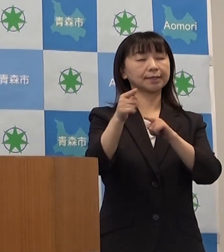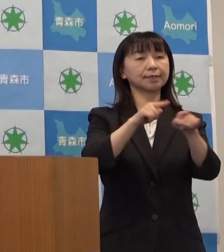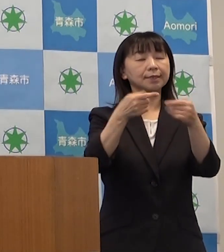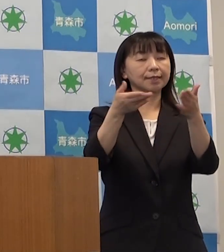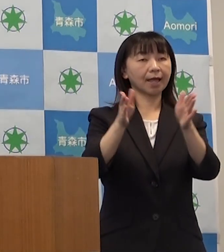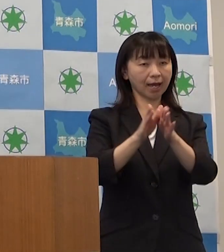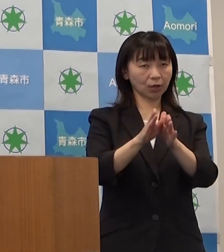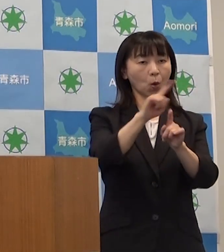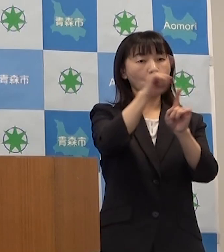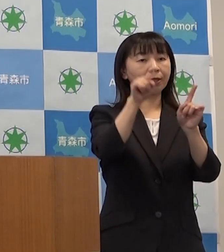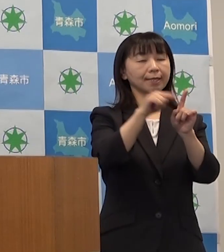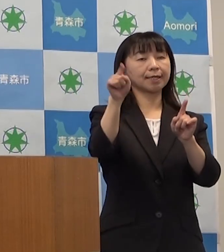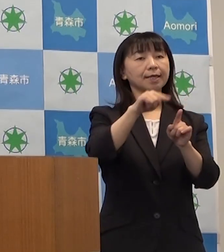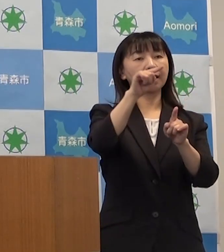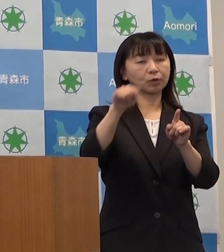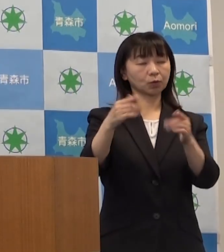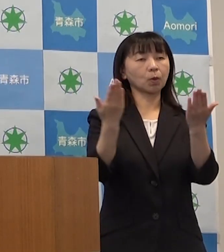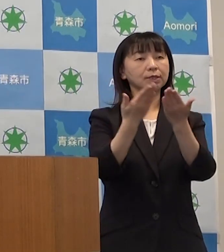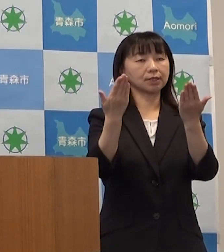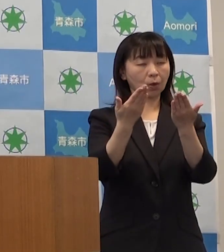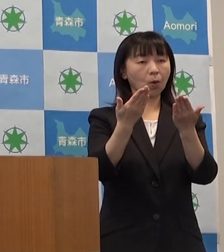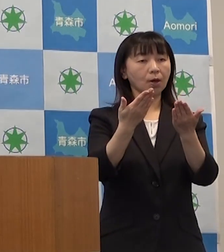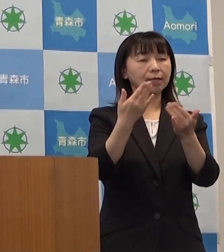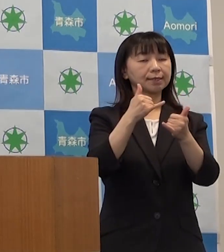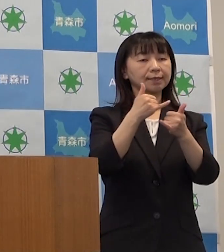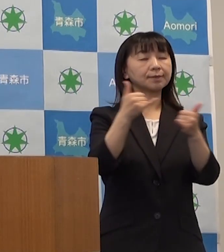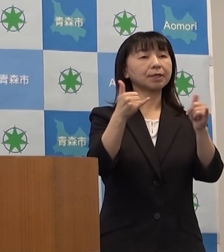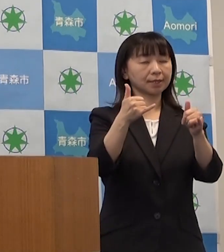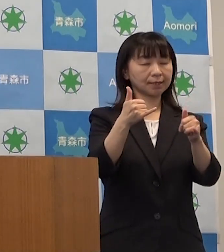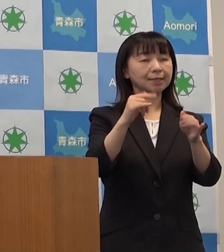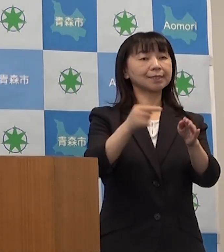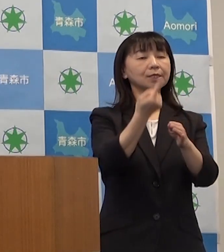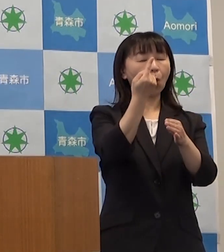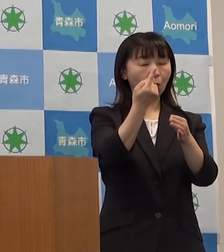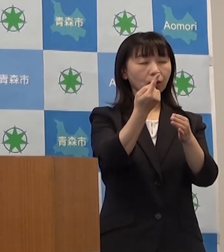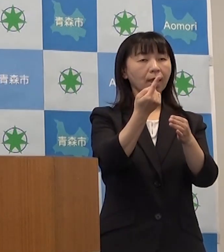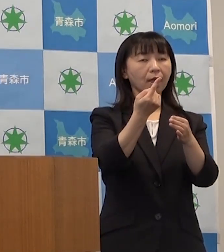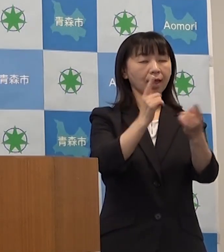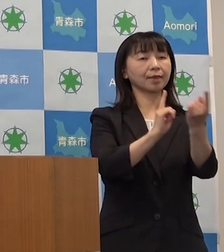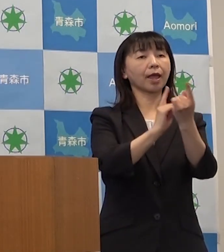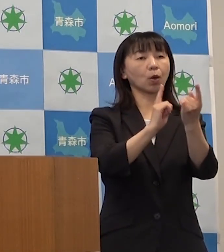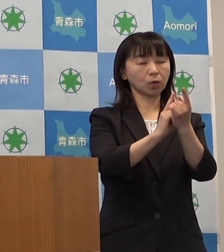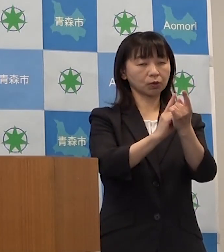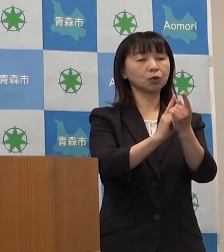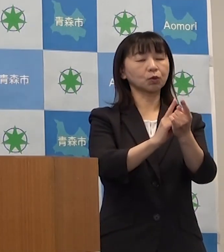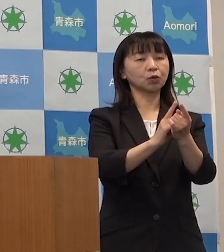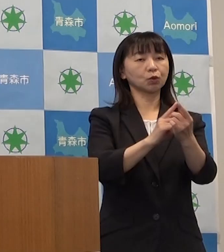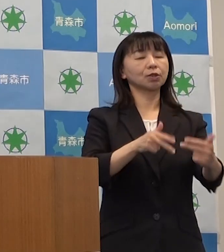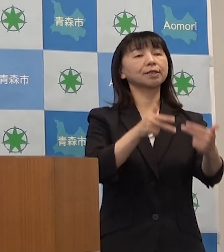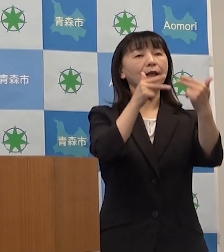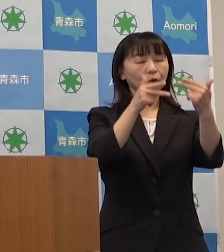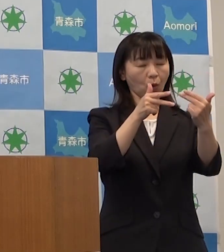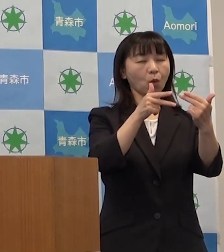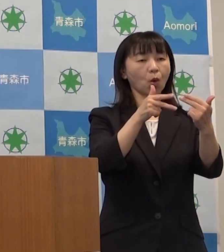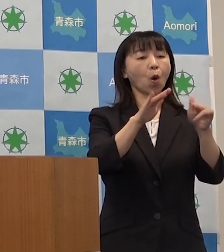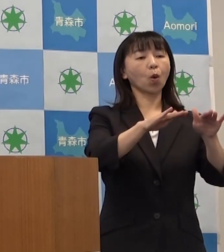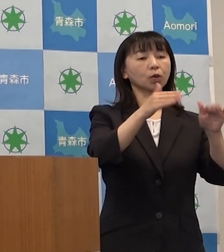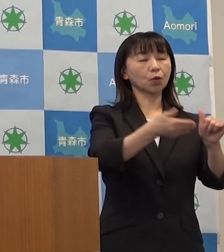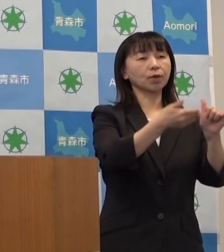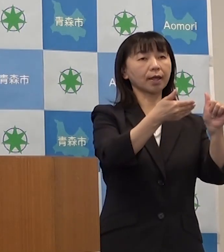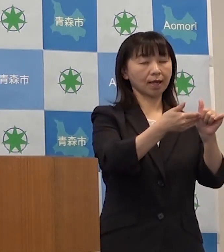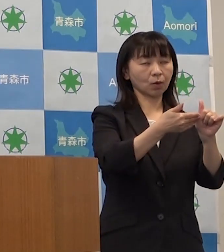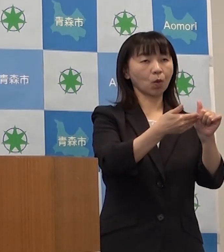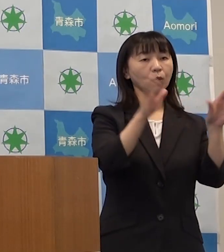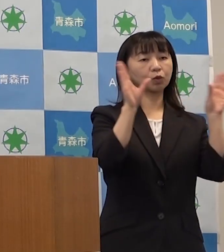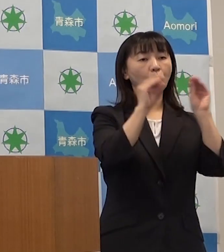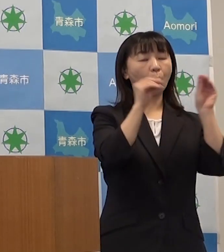ては市民の問い合わせ等に自動で応答するいわゆるチャットボットおよび子育て情報配信